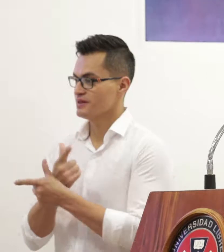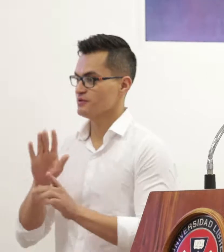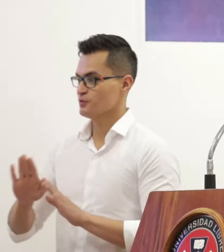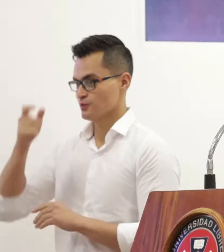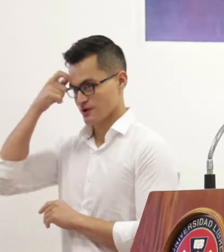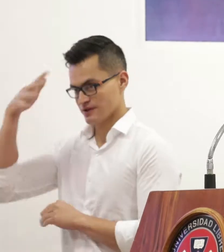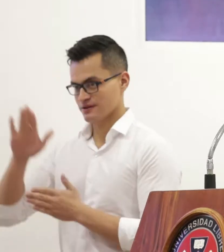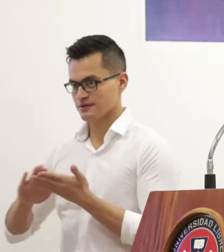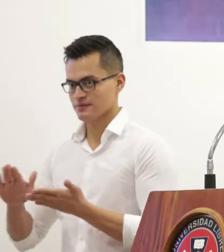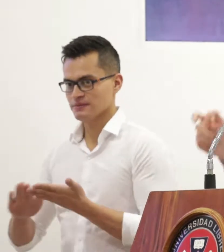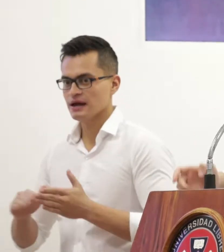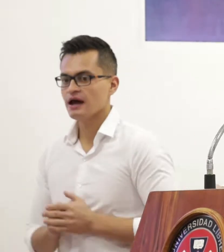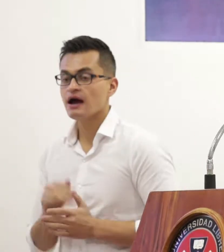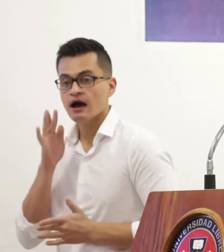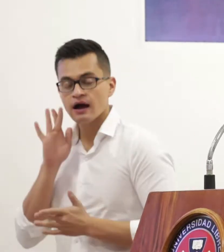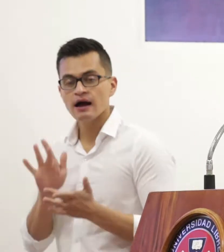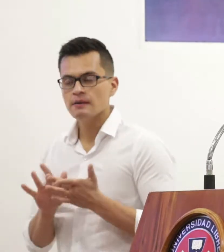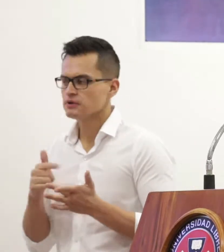quería decirles,